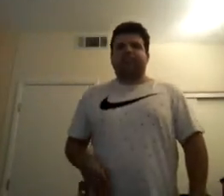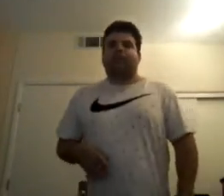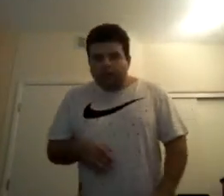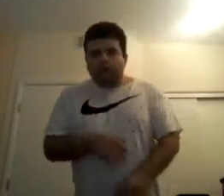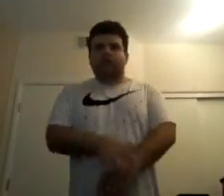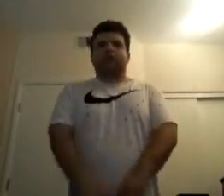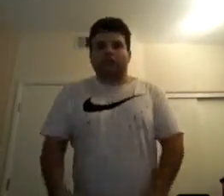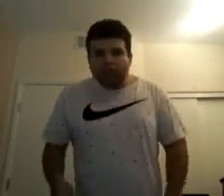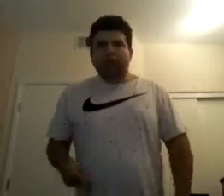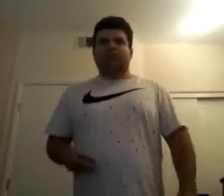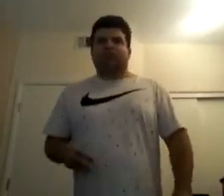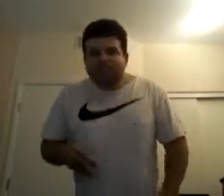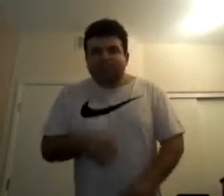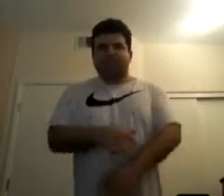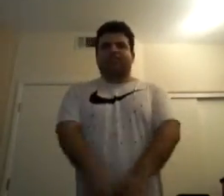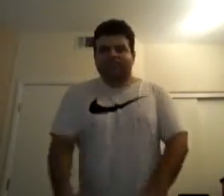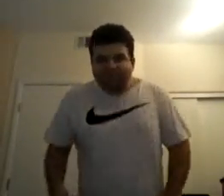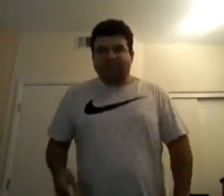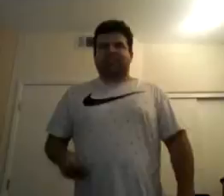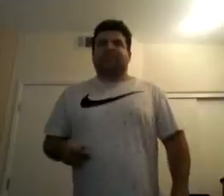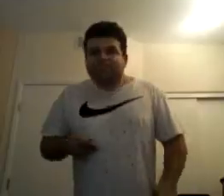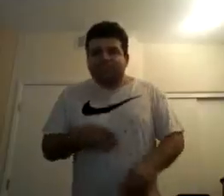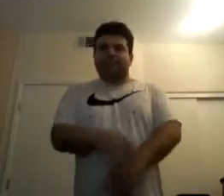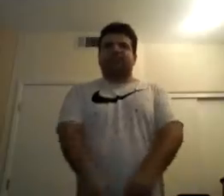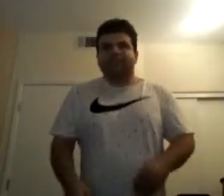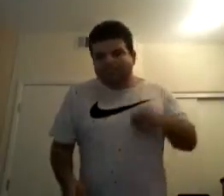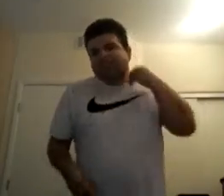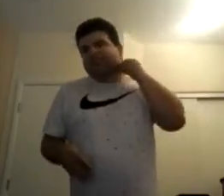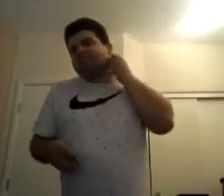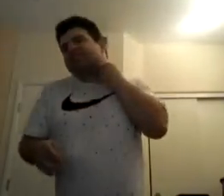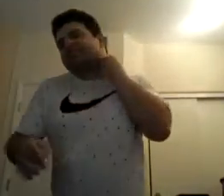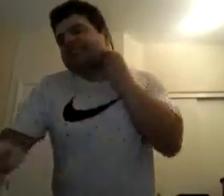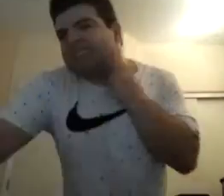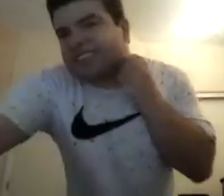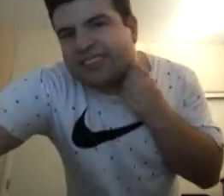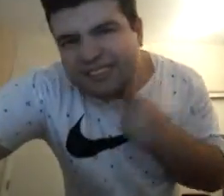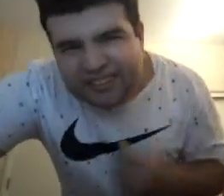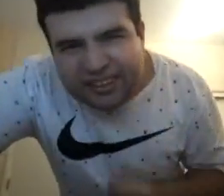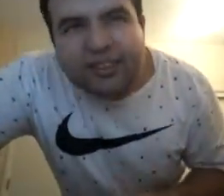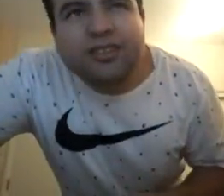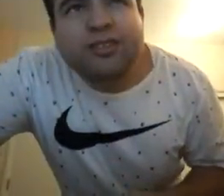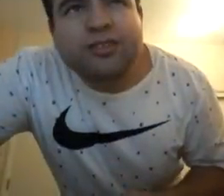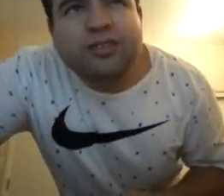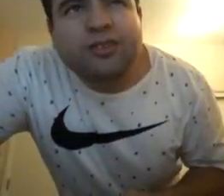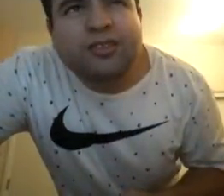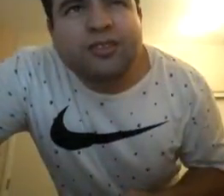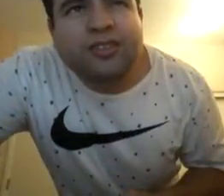ਸਾਨ ਕੌਮ ਬੱਪਾ ਸ਼ੇਰਾਂ ਦੀ ਕੌਮ ਬੱਪਾ ਸ਼ੇਰਾਂ ਦੀ ਕੌਮ ਸਾਡੇ ਹੌਸਲੇ ਰਹਿੰਦੇ ਮਹਾਨ ਜਿੱਥੇ